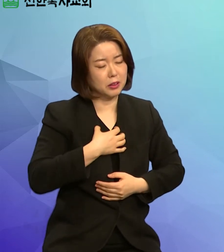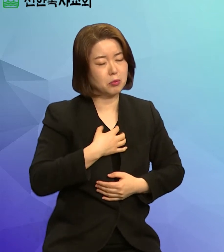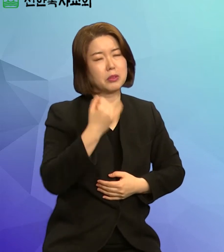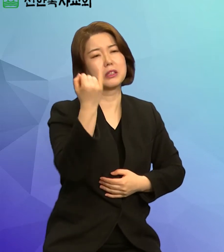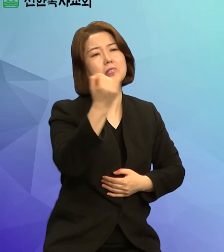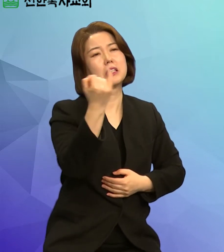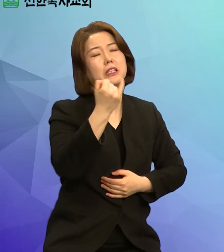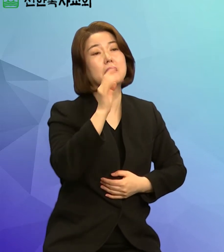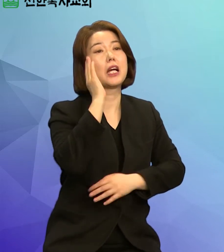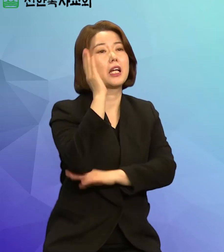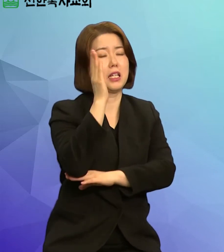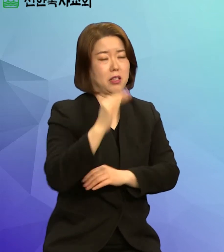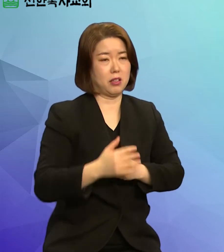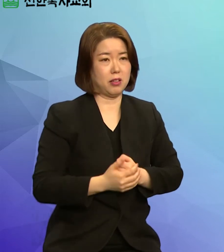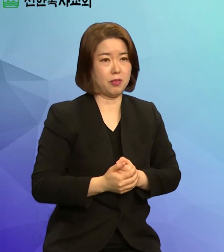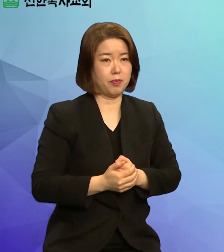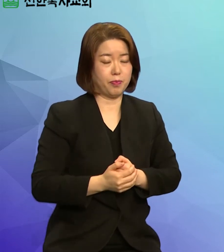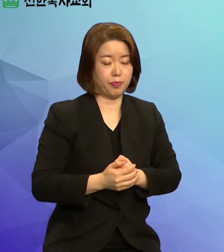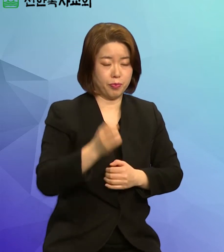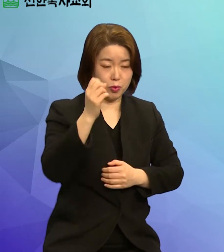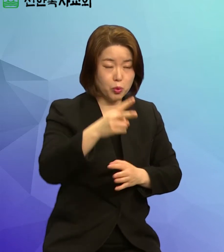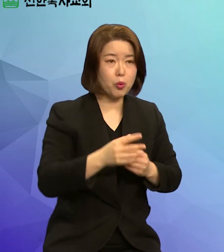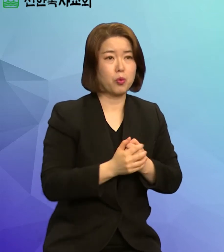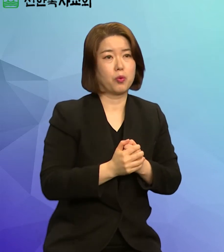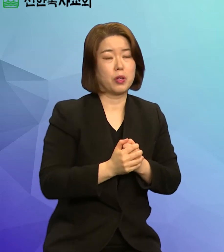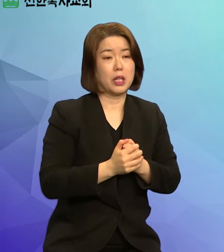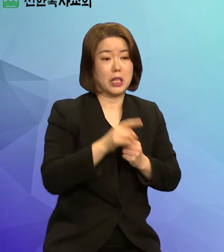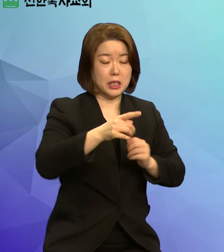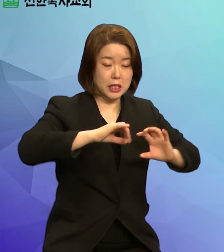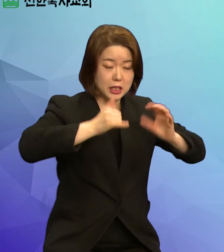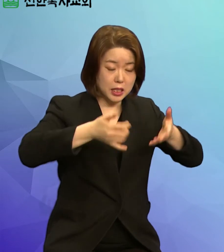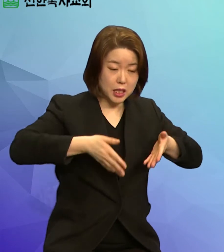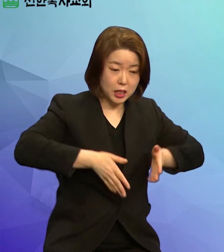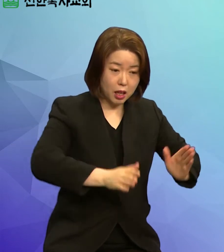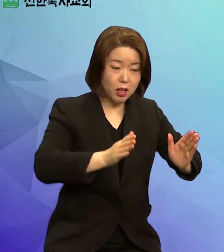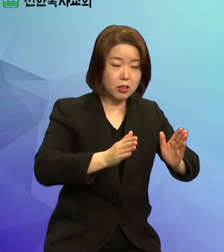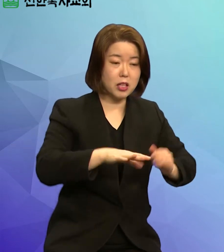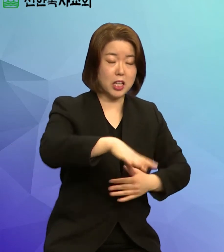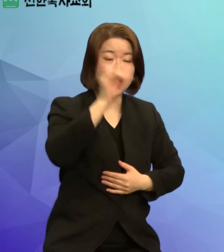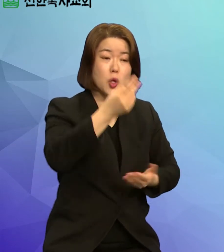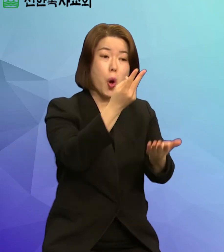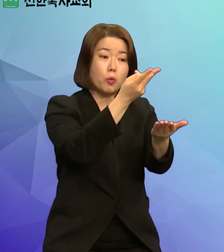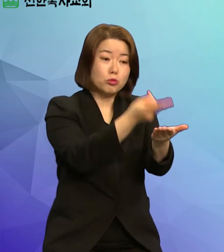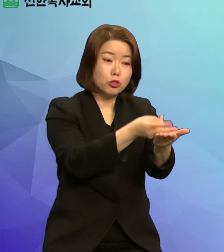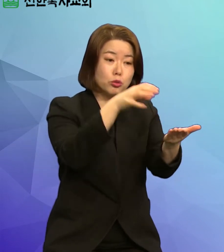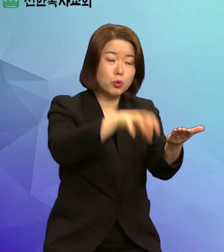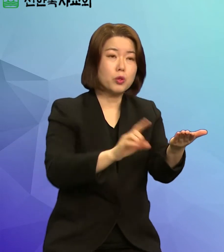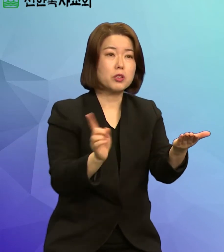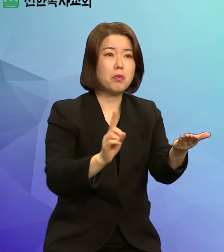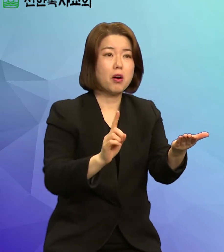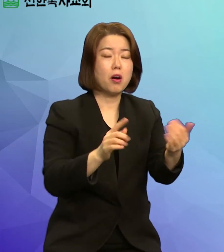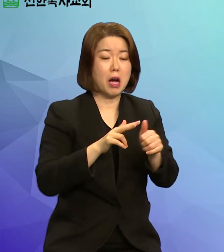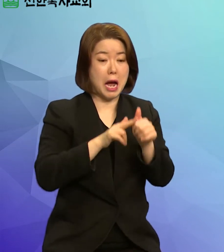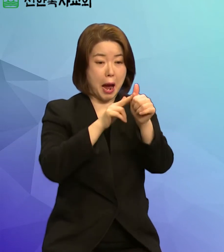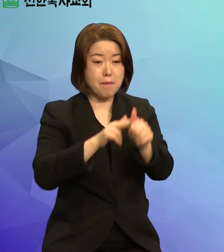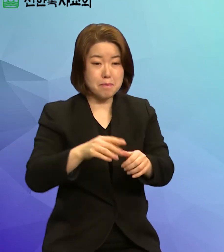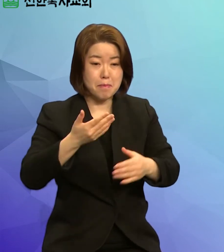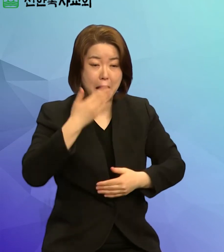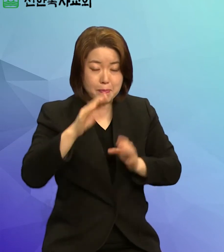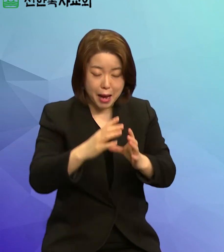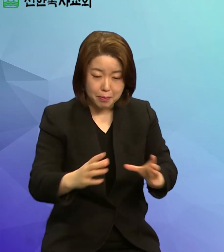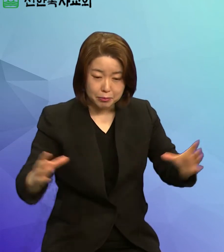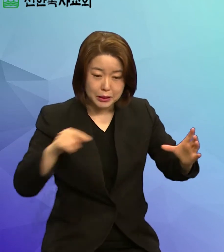이 세상에 처음 태어났는데 그 첫 누운 자리가 짐승들의 먹이통인